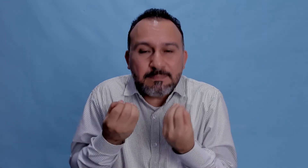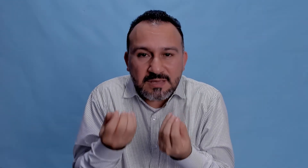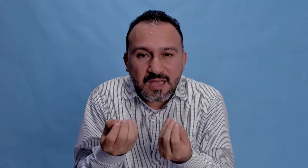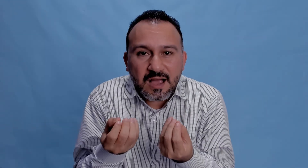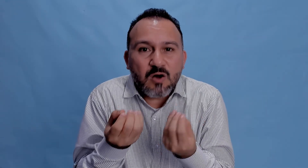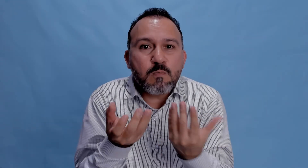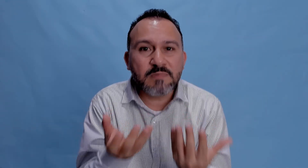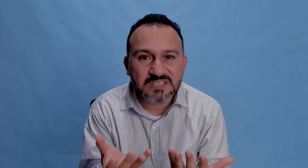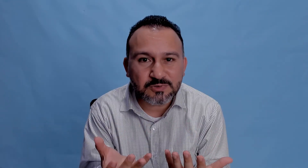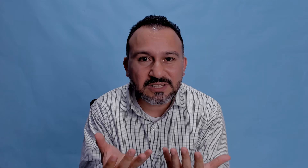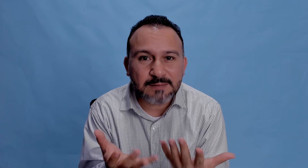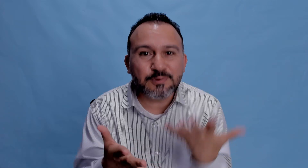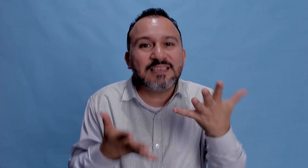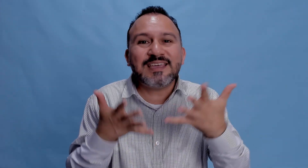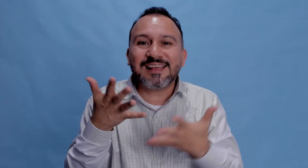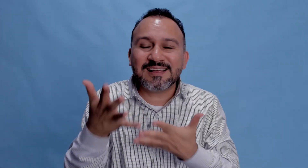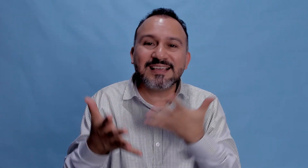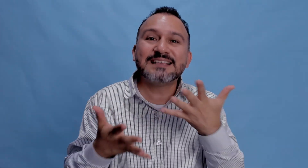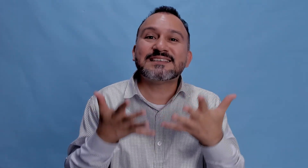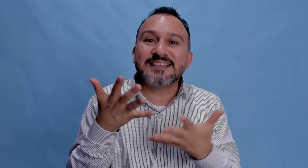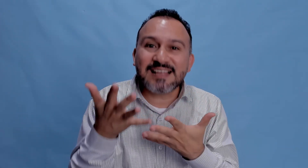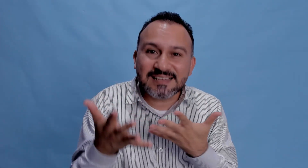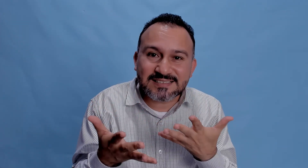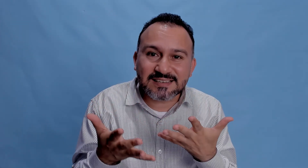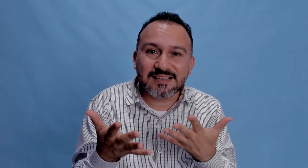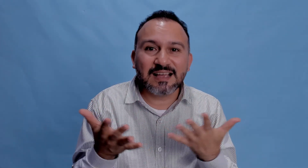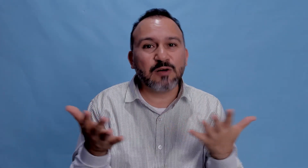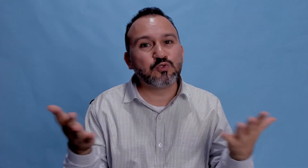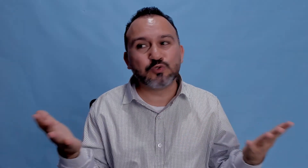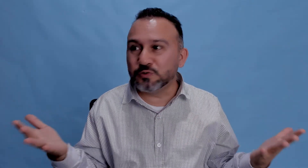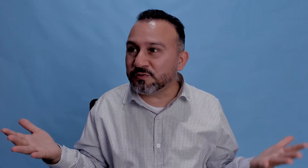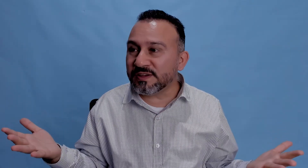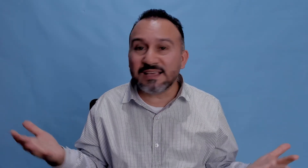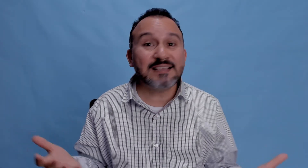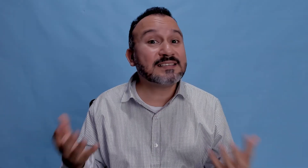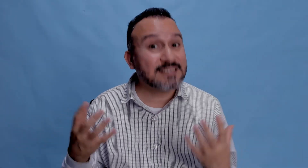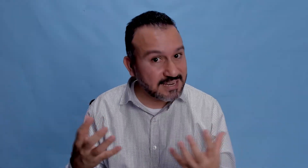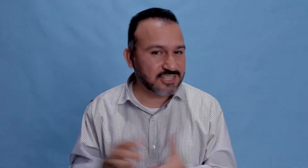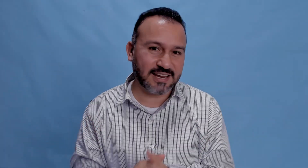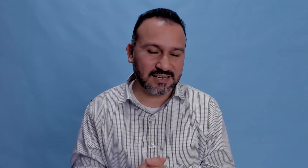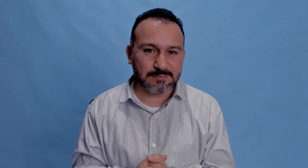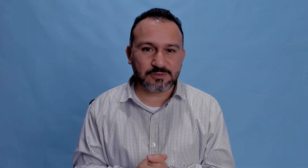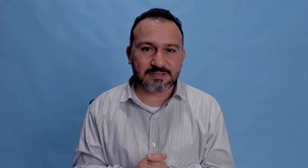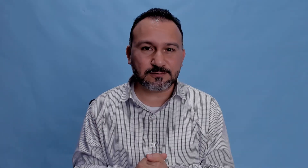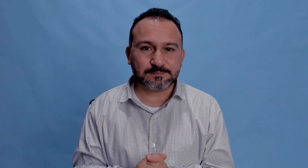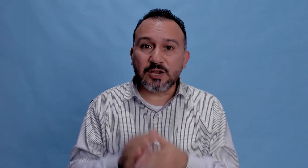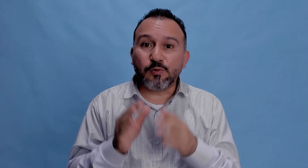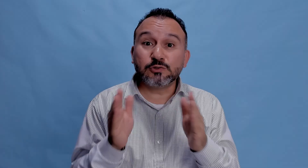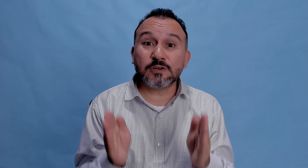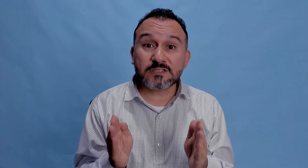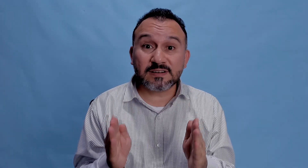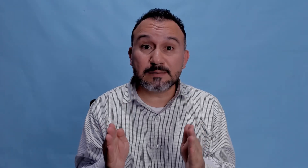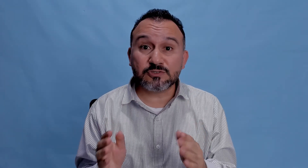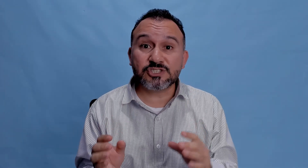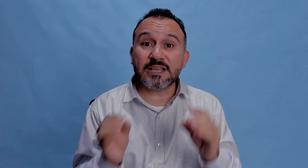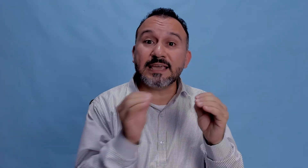imprime ao mesmo tempo em que ela sinaliza. O surdo vê e sente aquela emoção. E quando nós falamos de